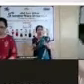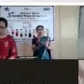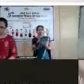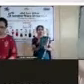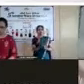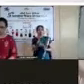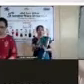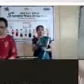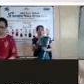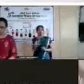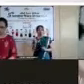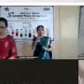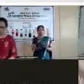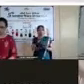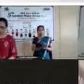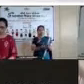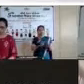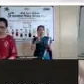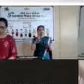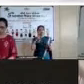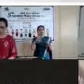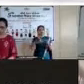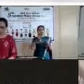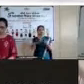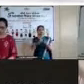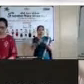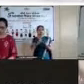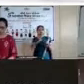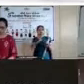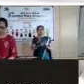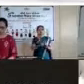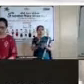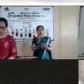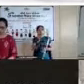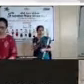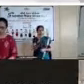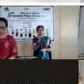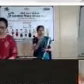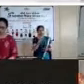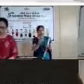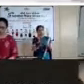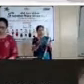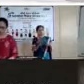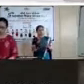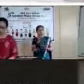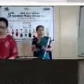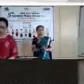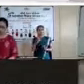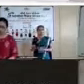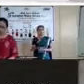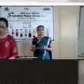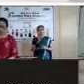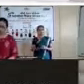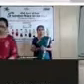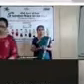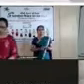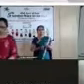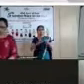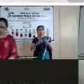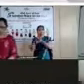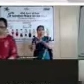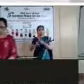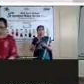मैं एक बार फिर से NIEPVD देहरादून को बधाई देना चाहूंगा। मैं 5वें पूर्वोत्तर भारत फैशन